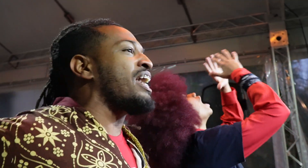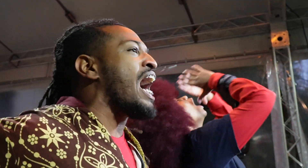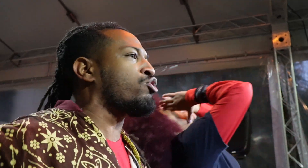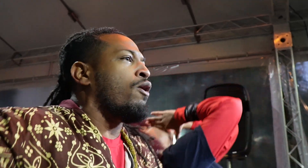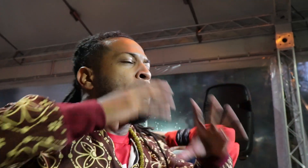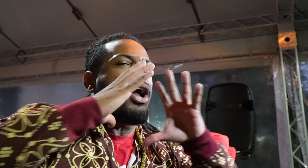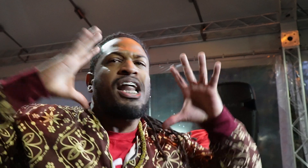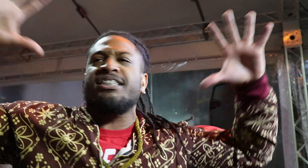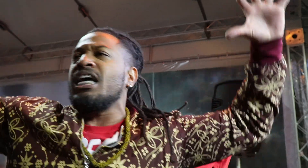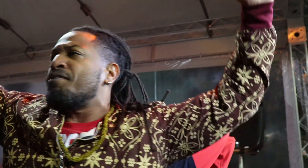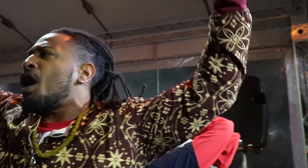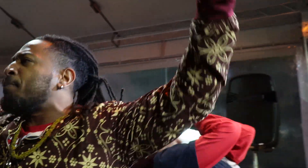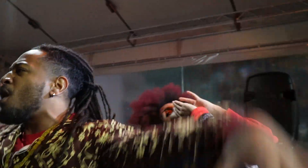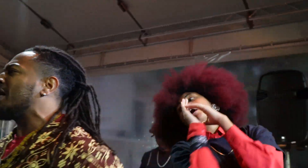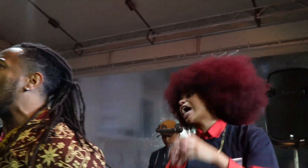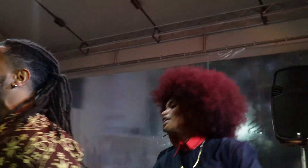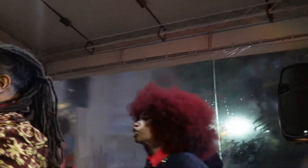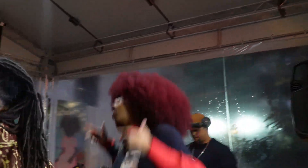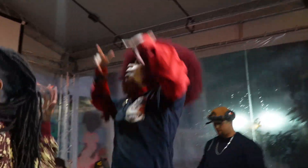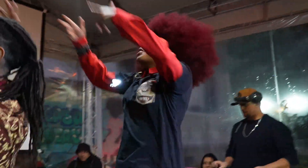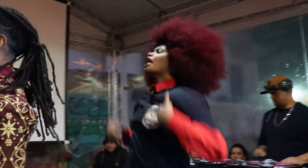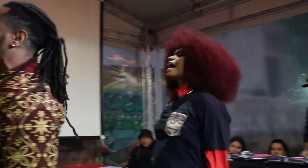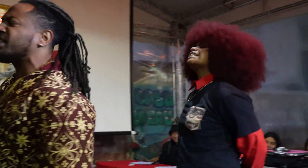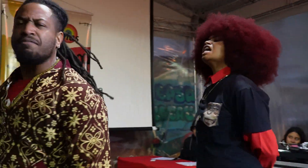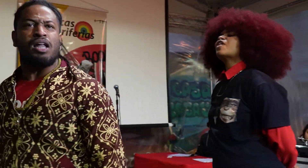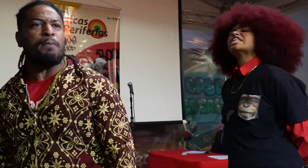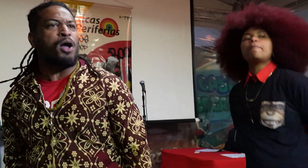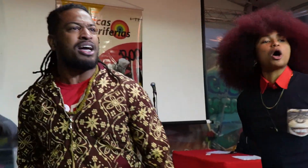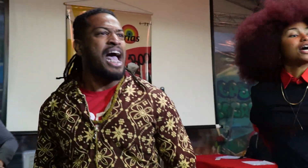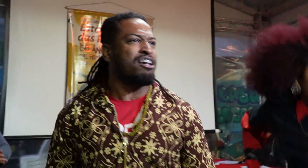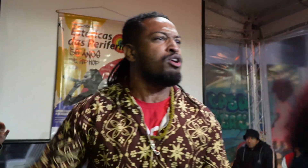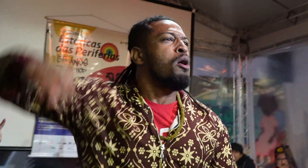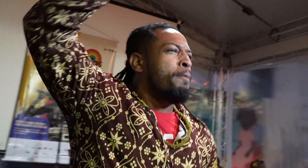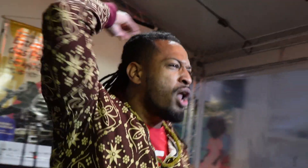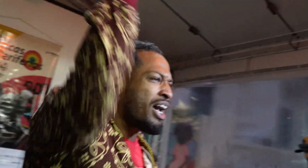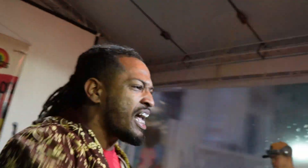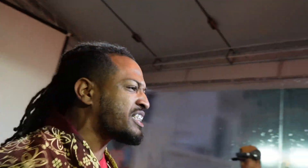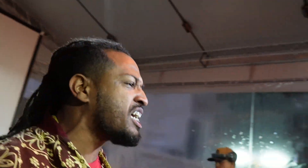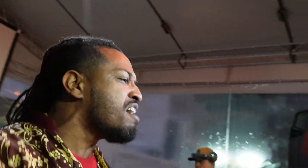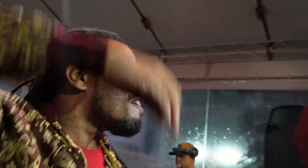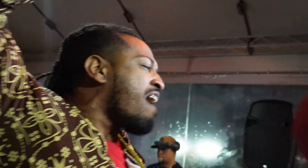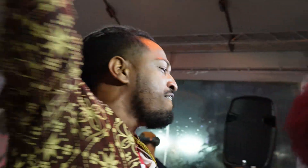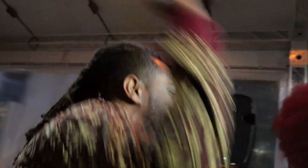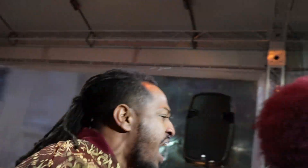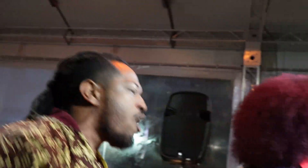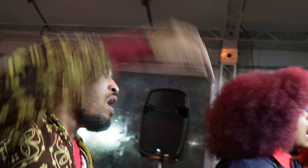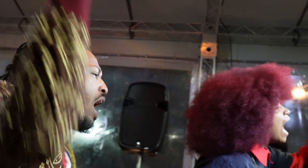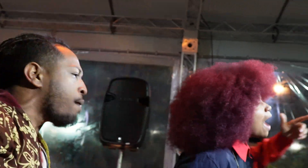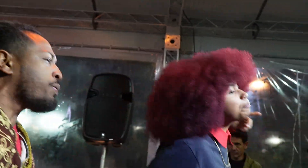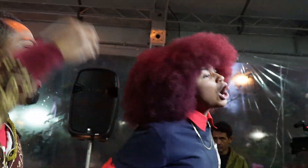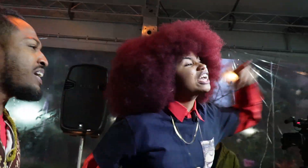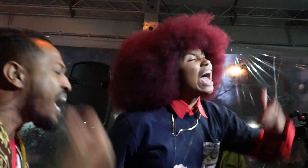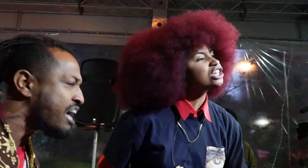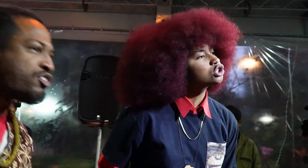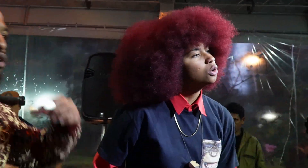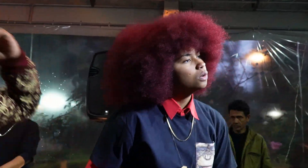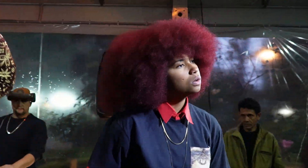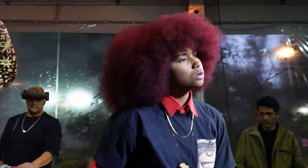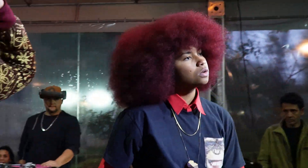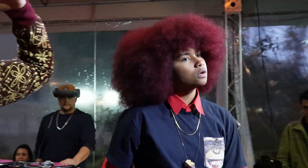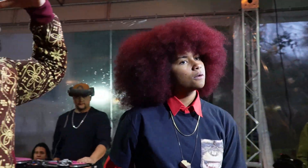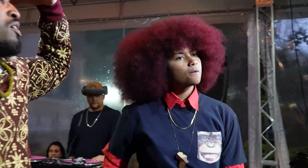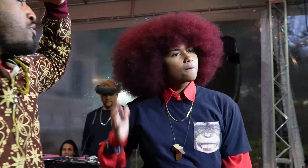um desvalhado. Progressiva não é progresso. Progressiva não é progresso. Progressiva não é